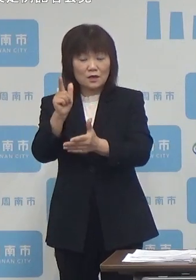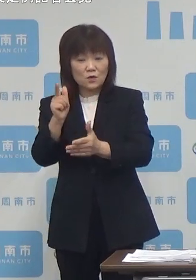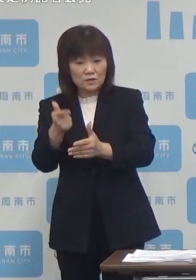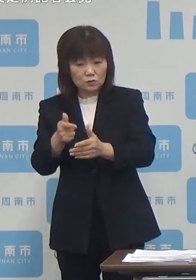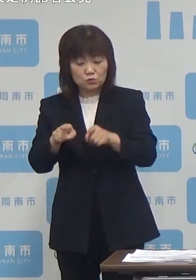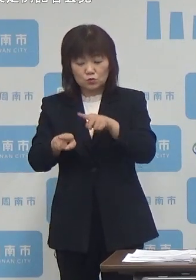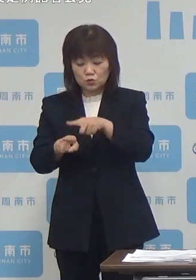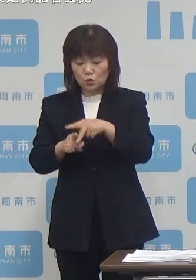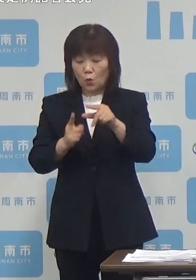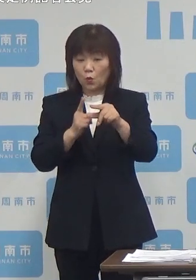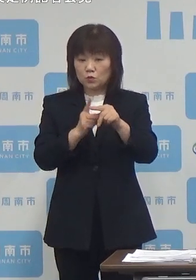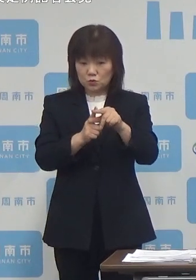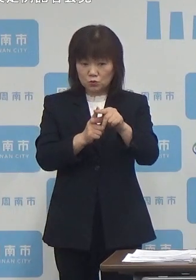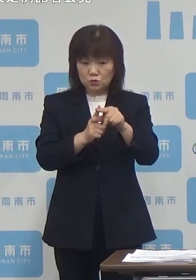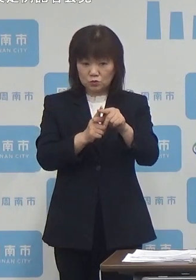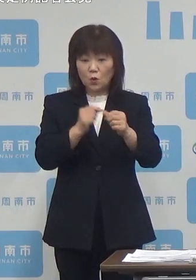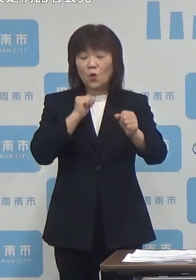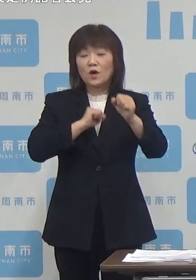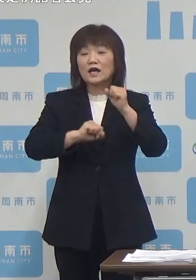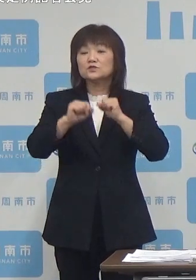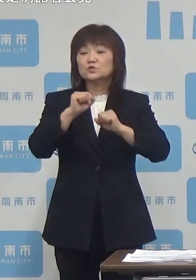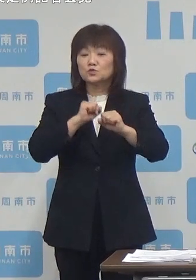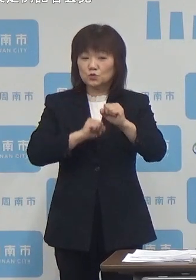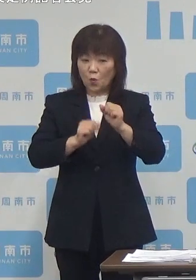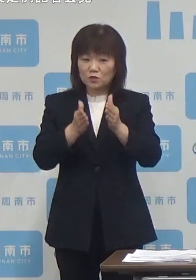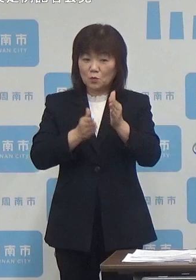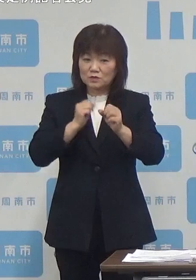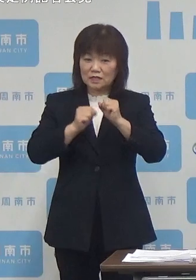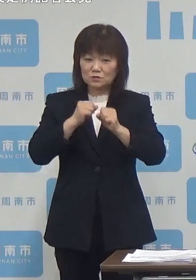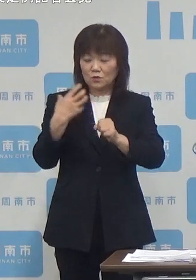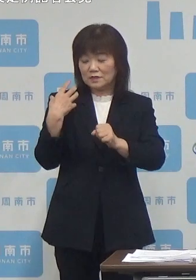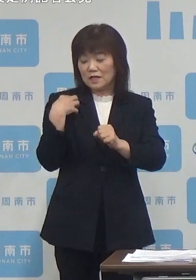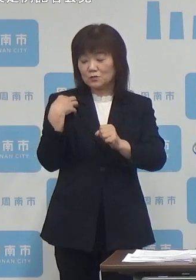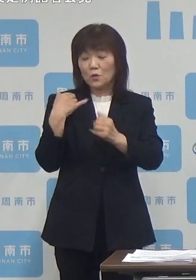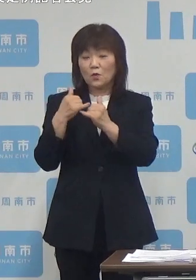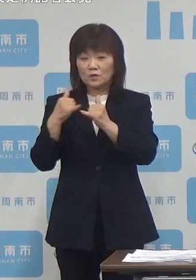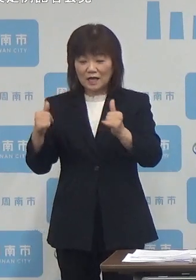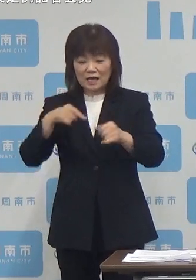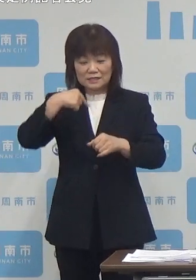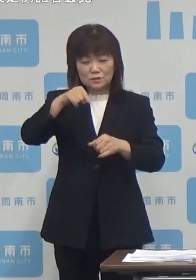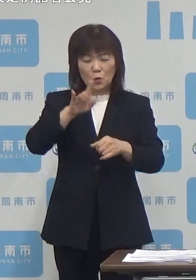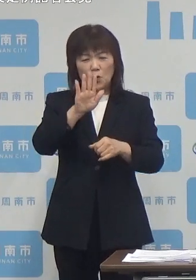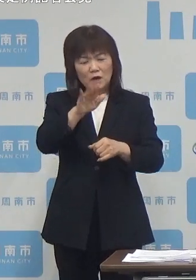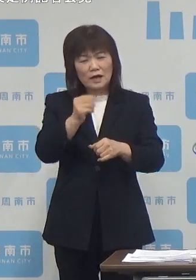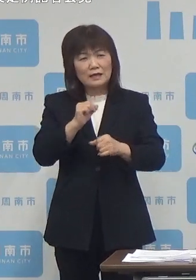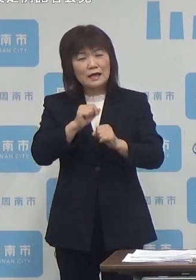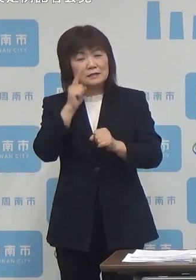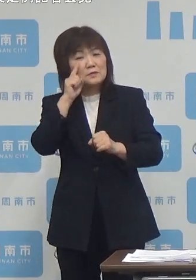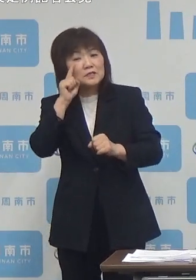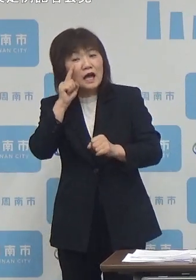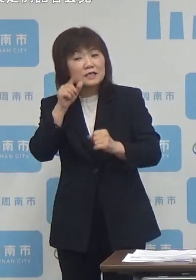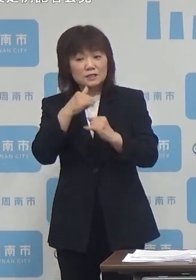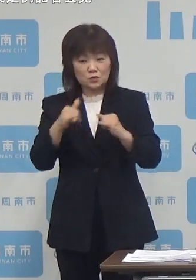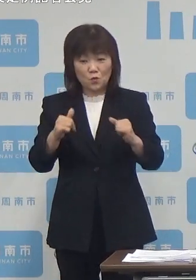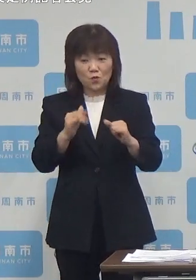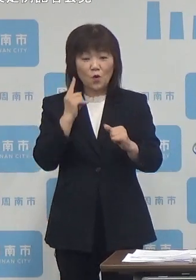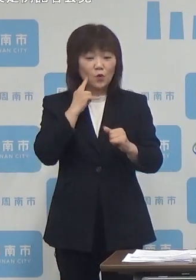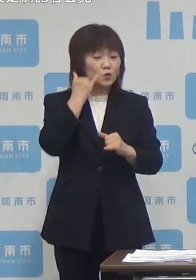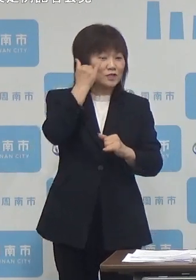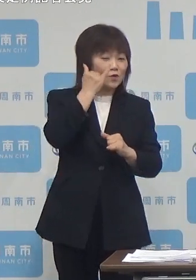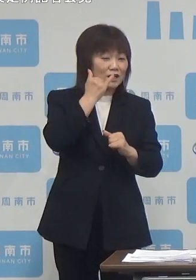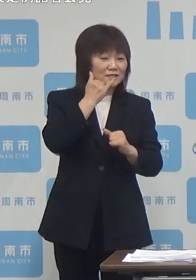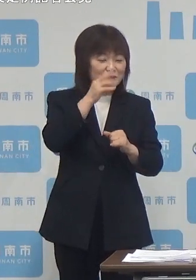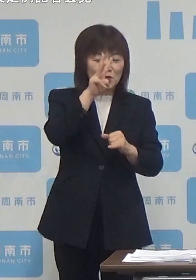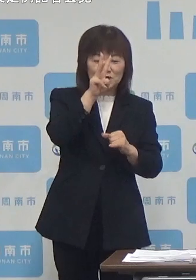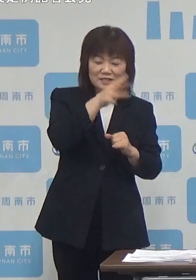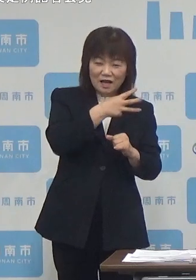小中学生のスポーツ活動に携わる方や指導を検討されている方、保護者の方にも